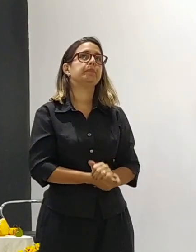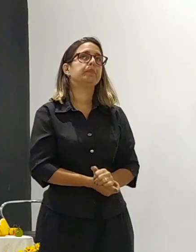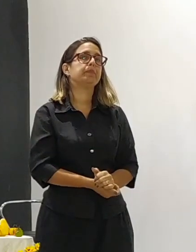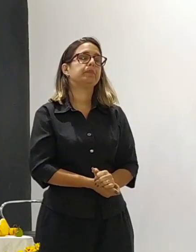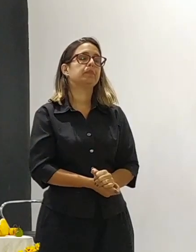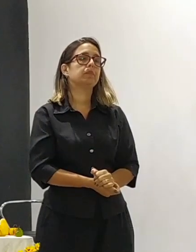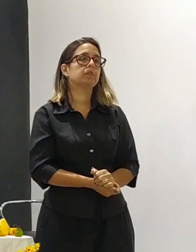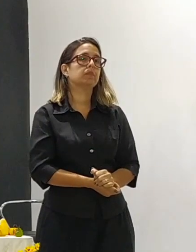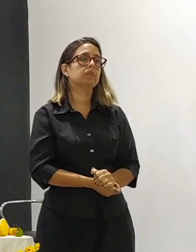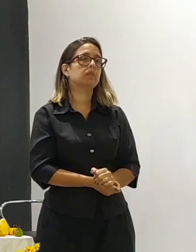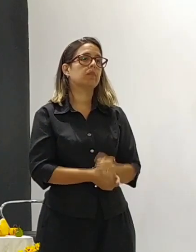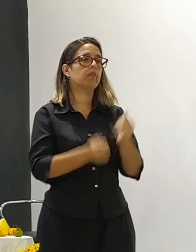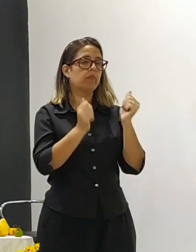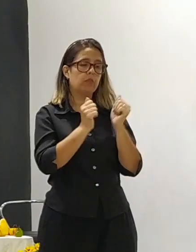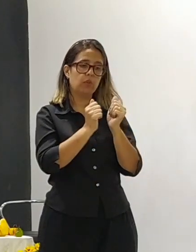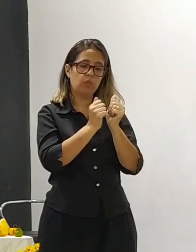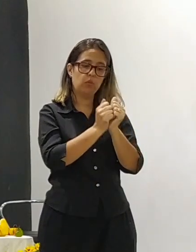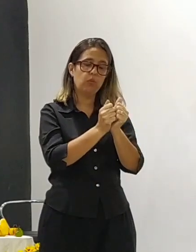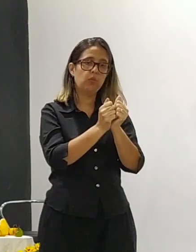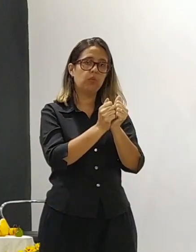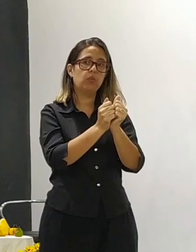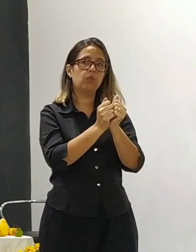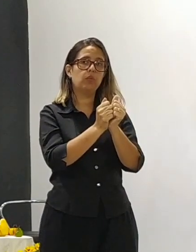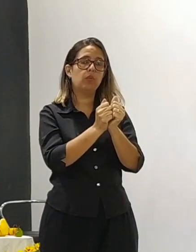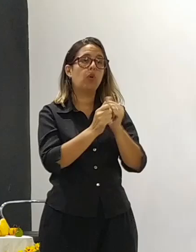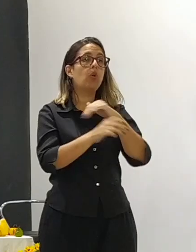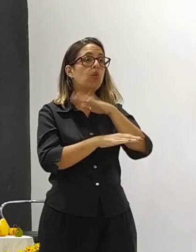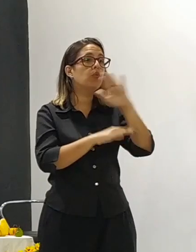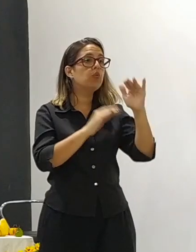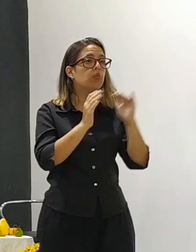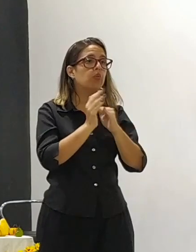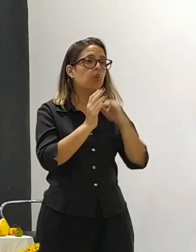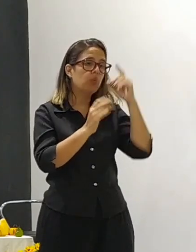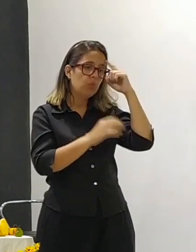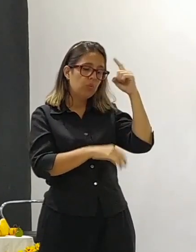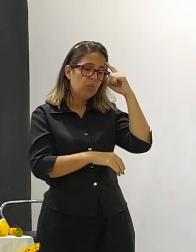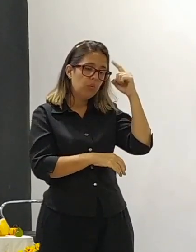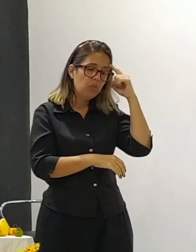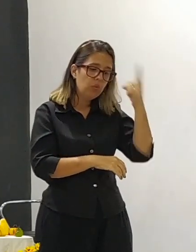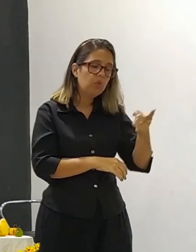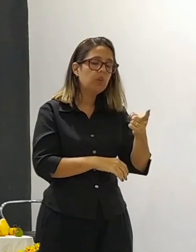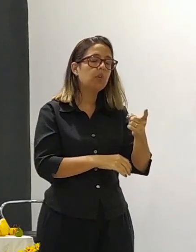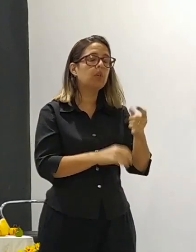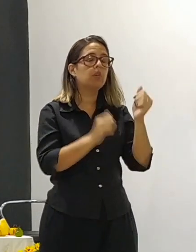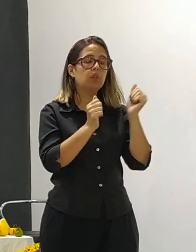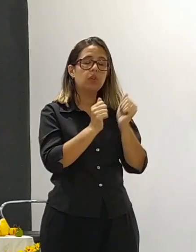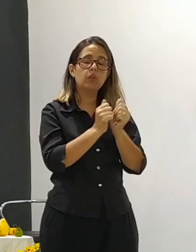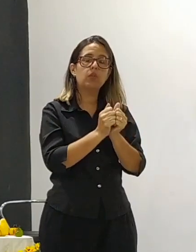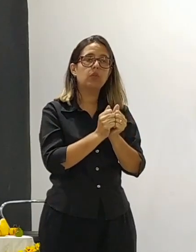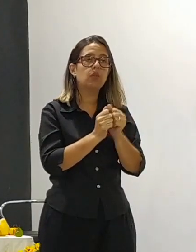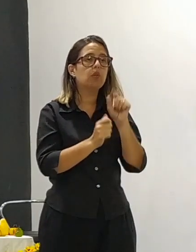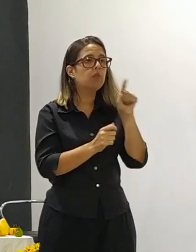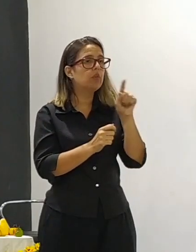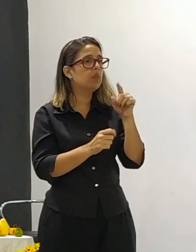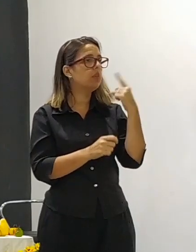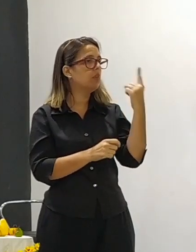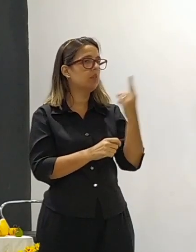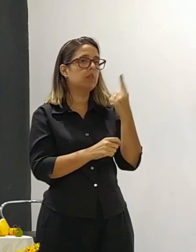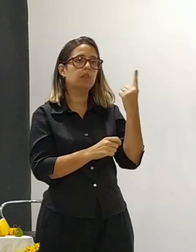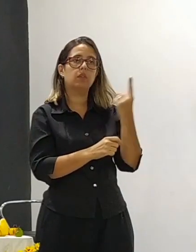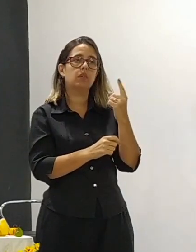Amém? Eis que estou convosco quantos dias? Todos os dias. O que isso quer dizer, irmão? Você não está